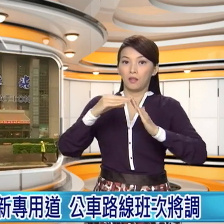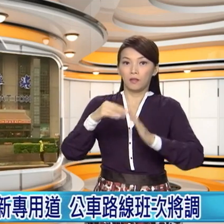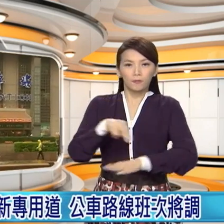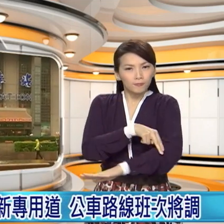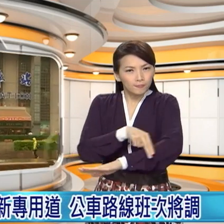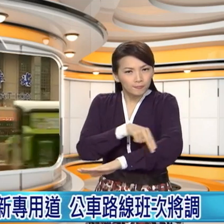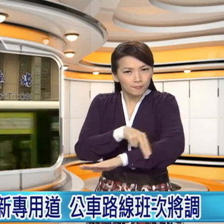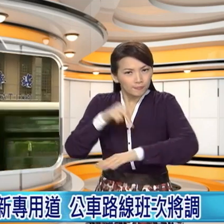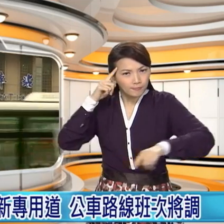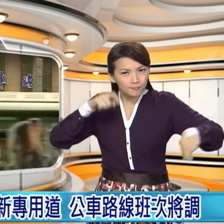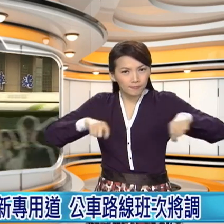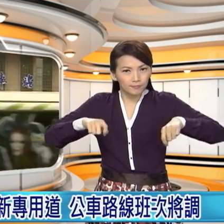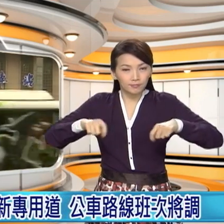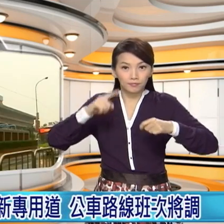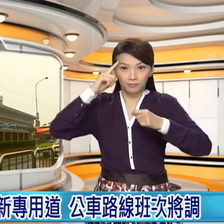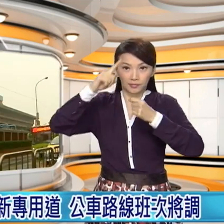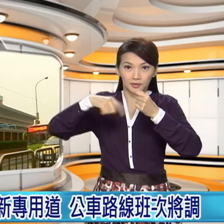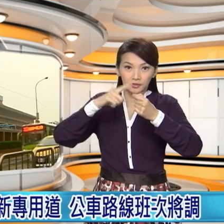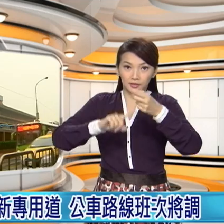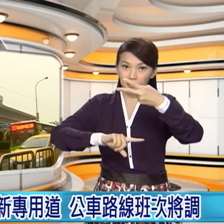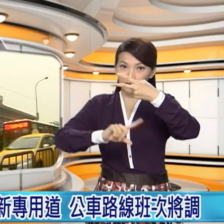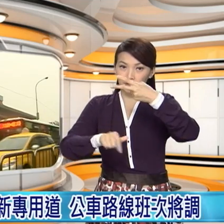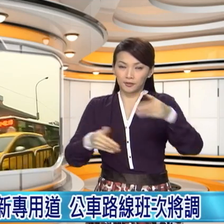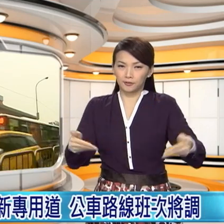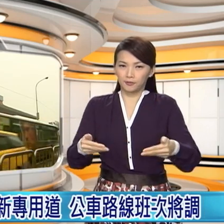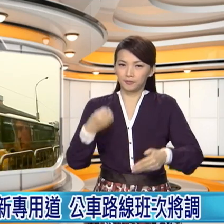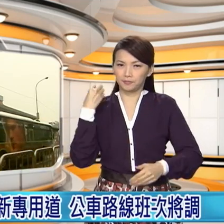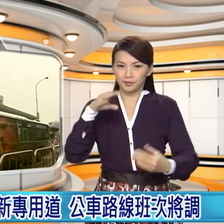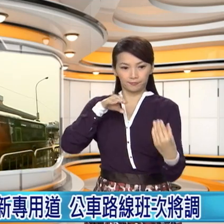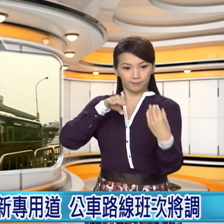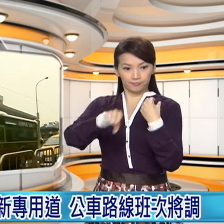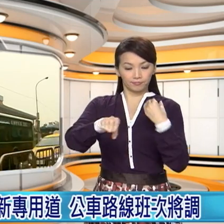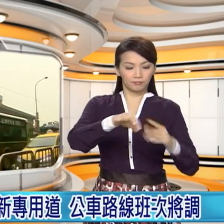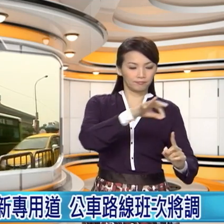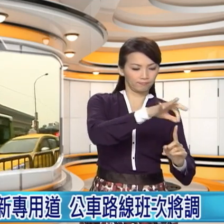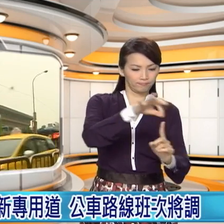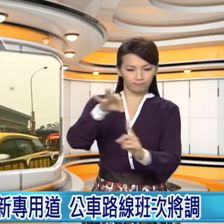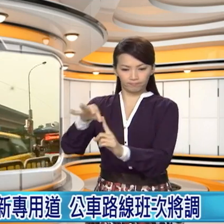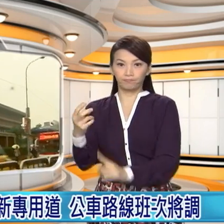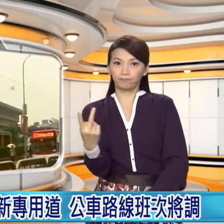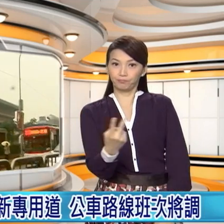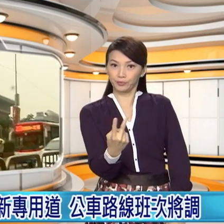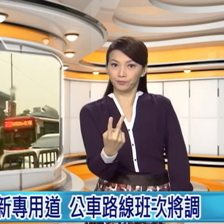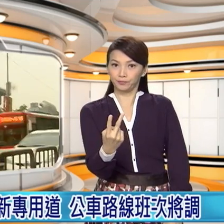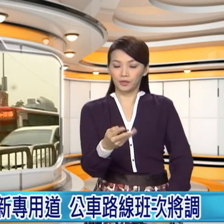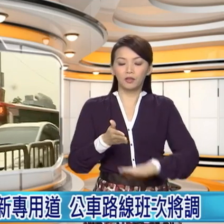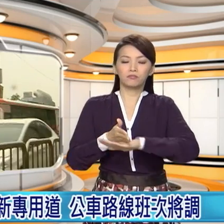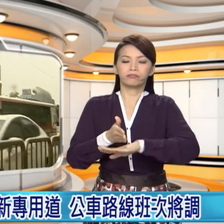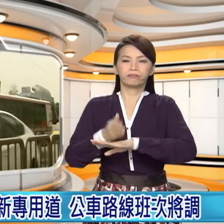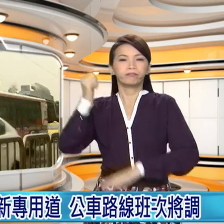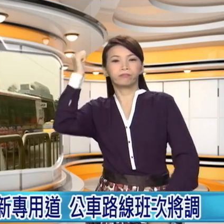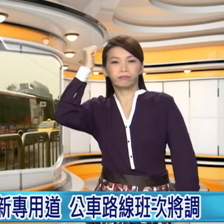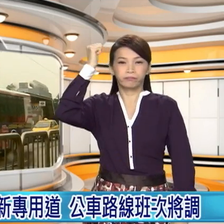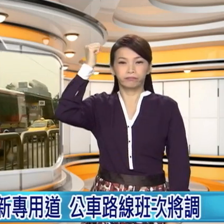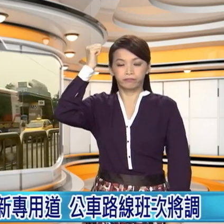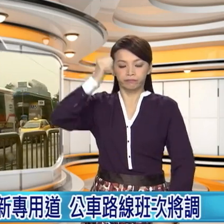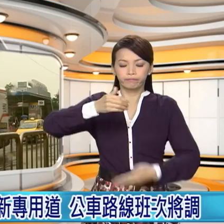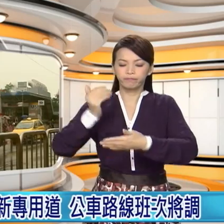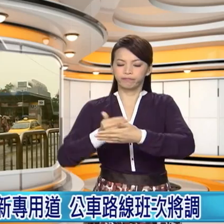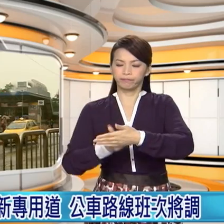要盖新的专用道，双向各有两个月台，还会缩减行经台北车站的公